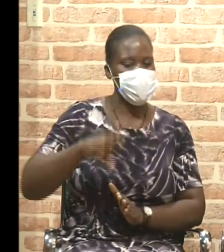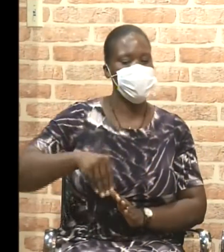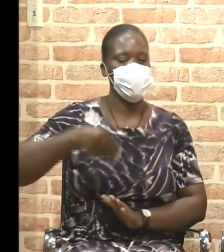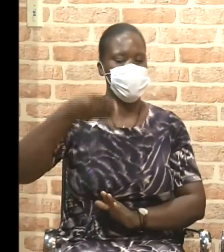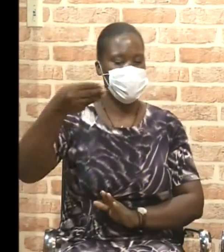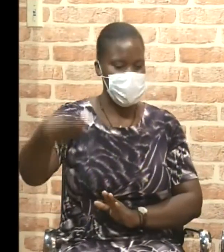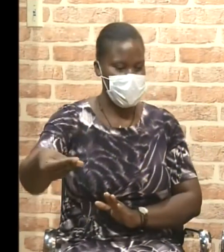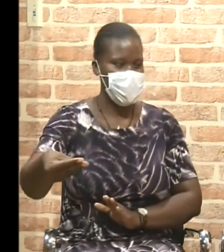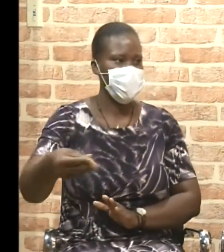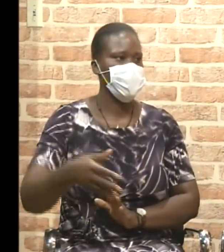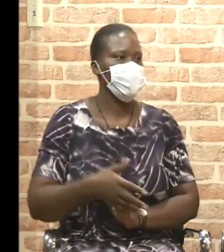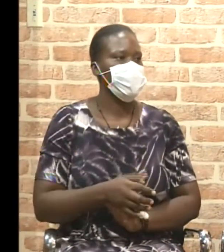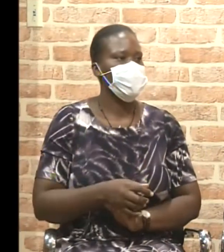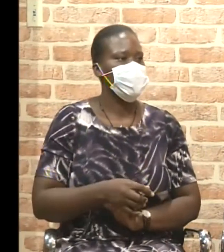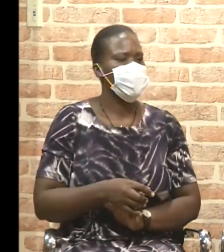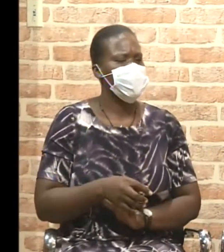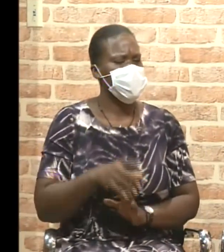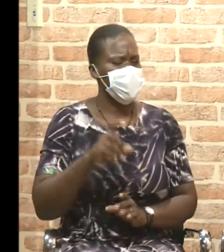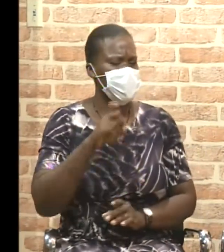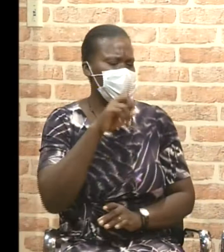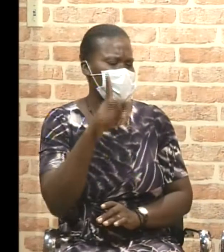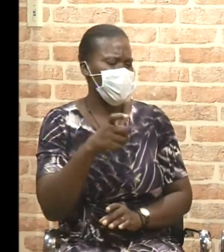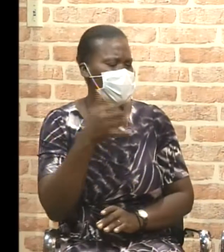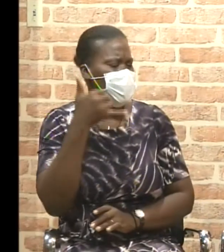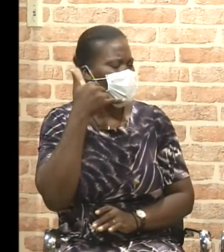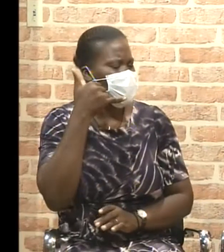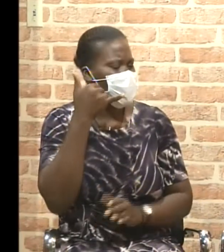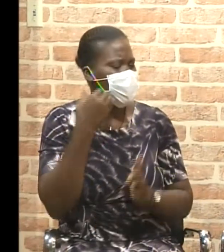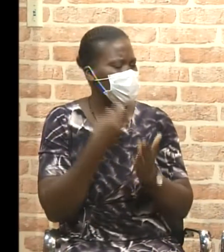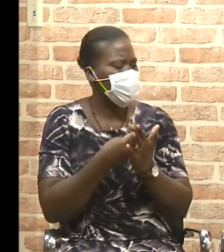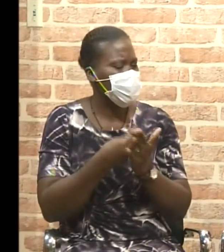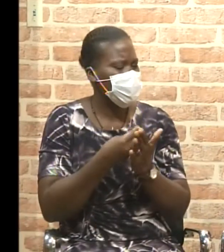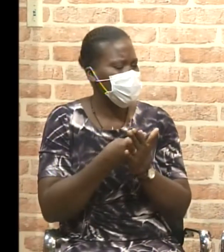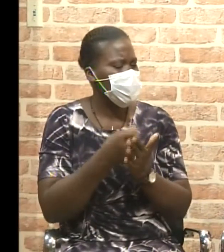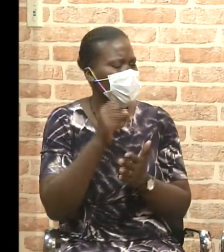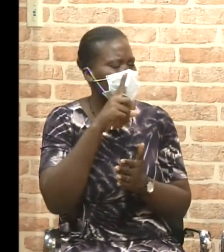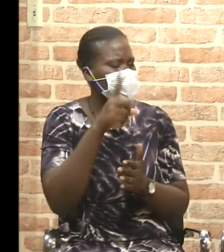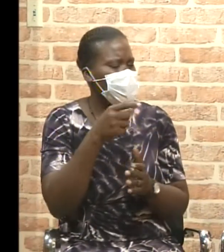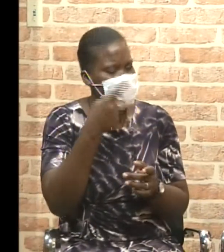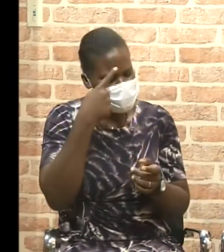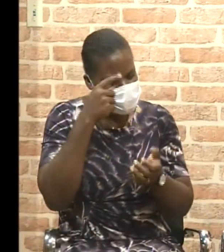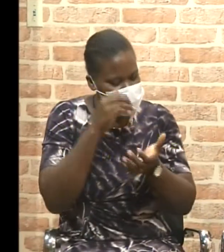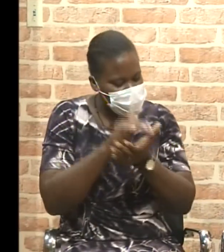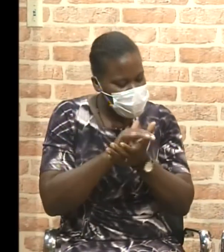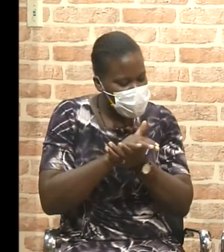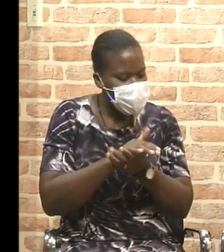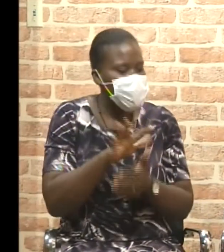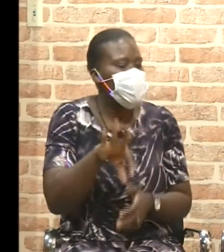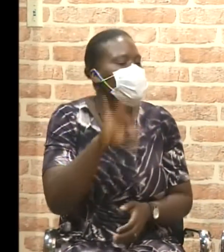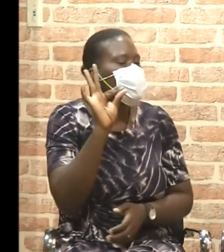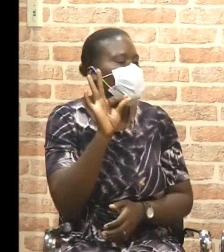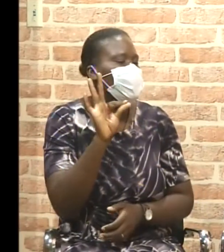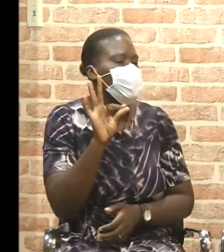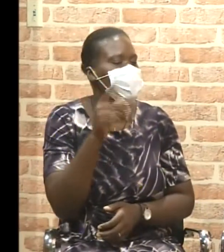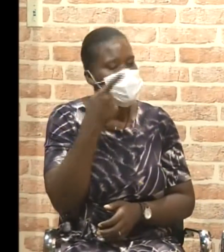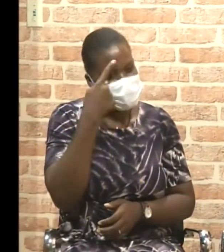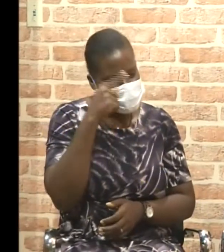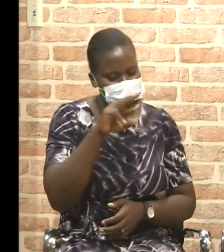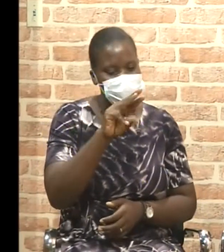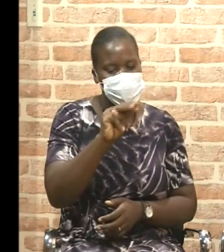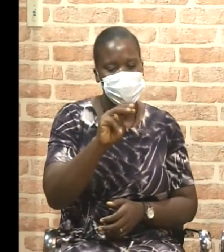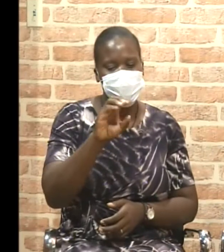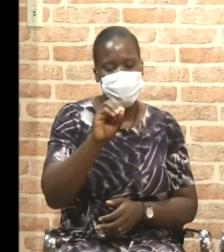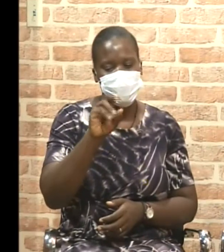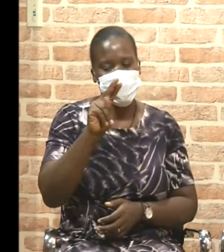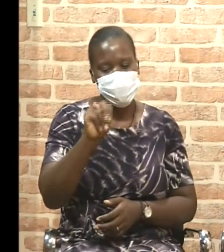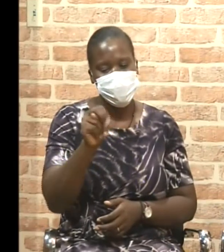nous-mêmes bénéficier. La question est cache là tout. Est-ce que nous sommes sûrs que les handicapés qui jouent sur le téléphone tout? Pour mon cache, étant